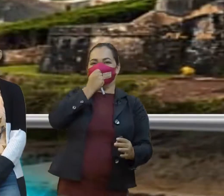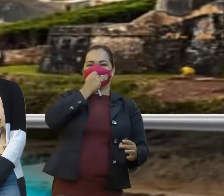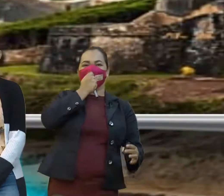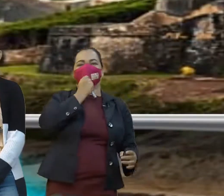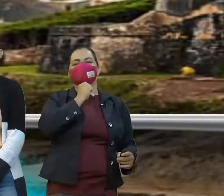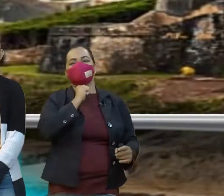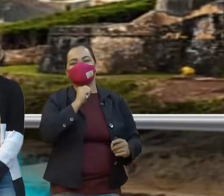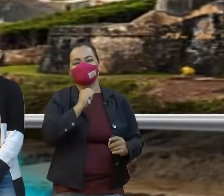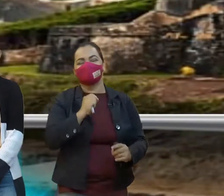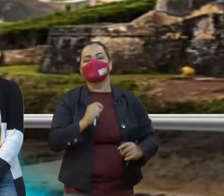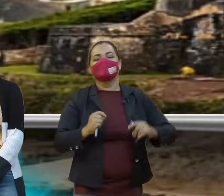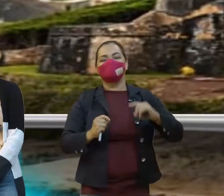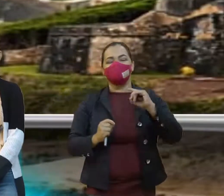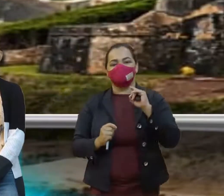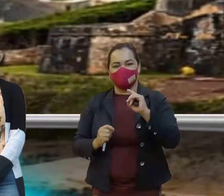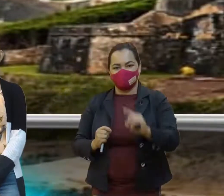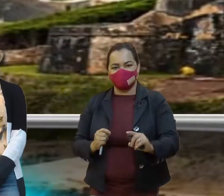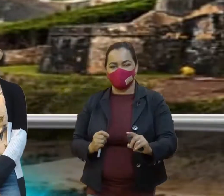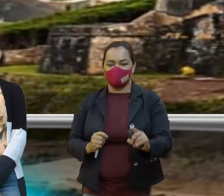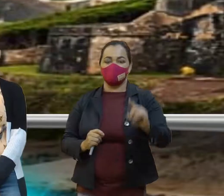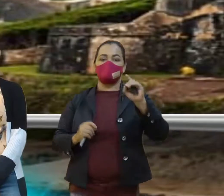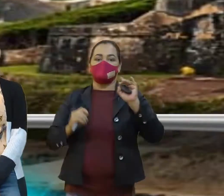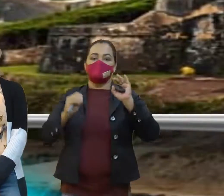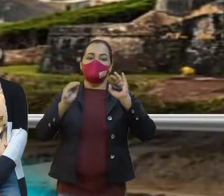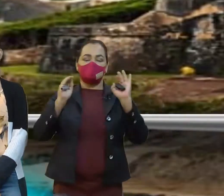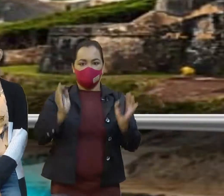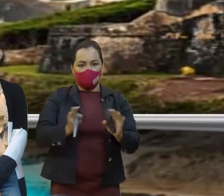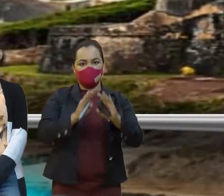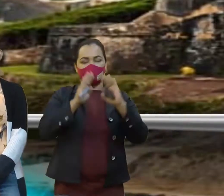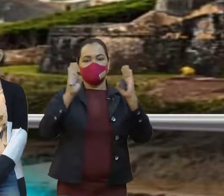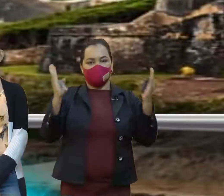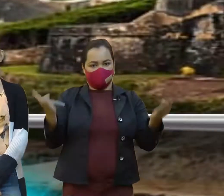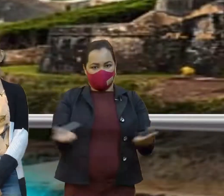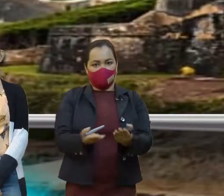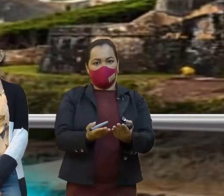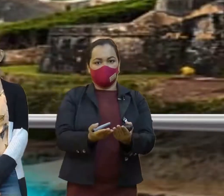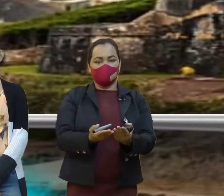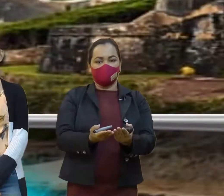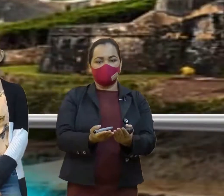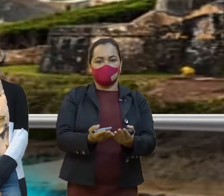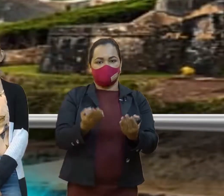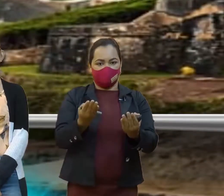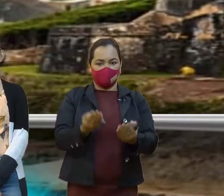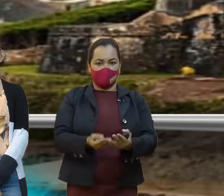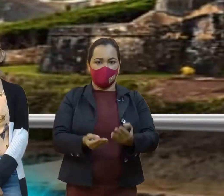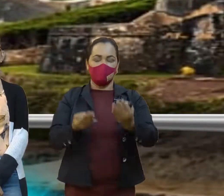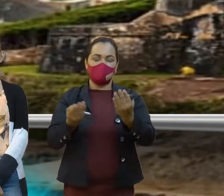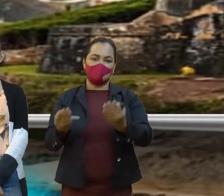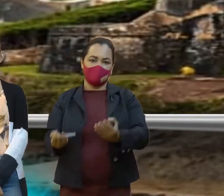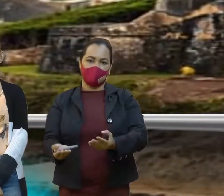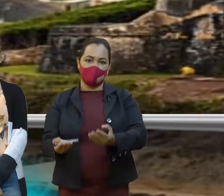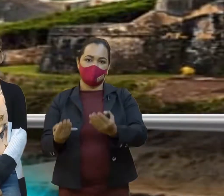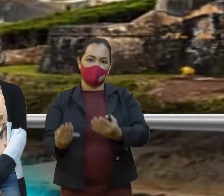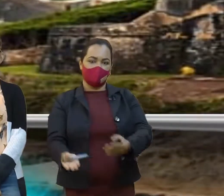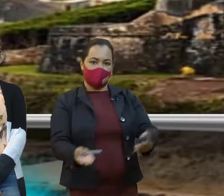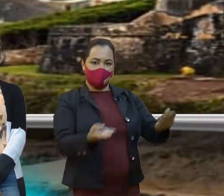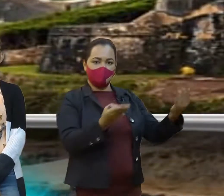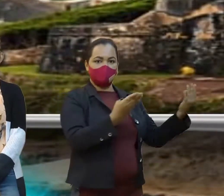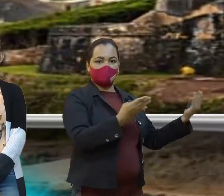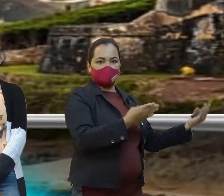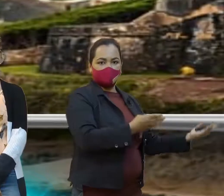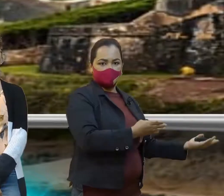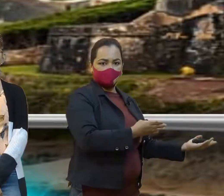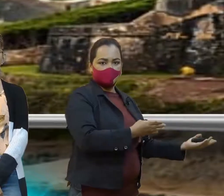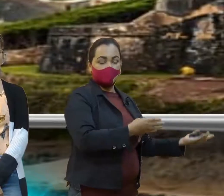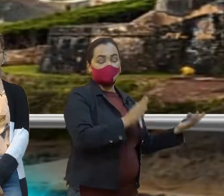essa palavra que eu estava buscando. Muitos plebiscitos, chegou-se à conclusão que o Havaí se tornaria um